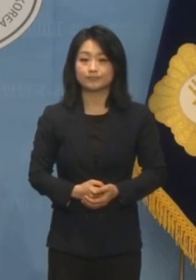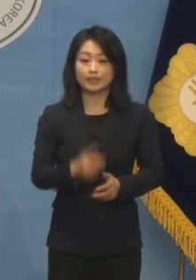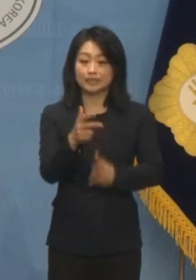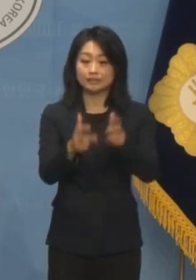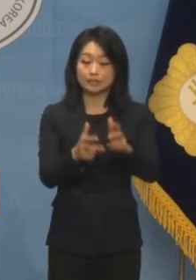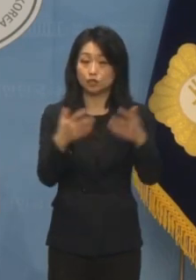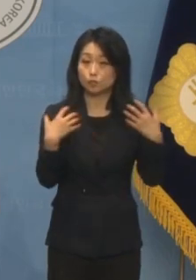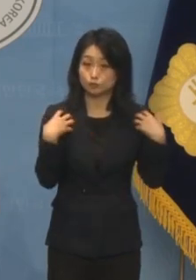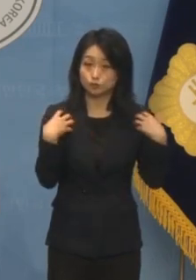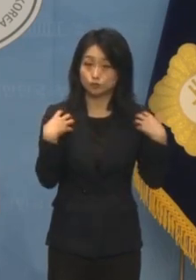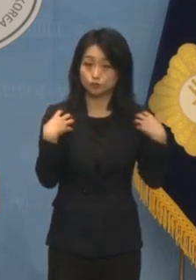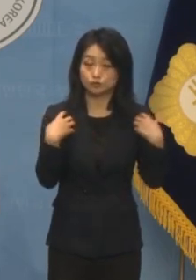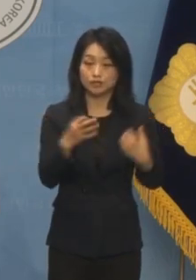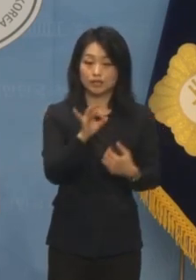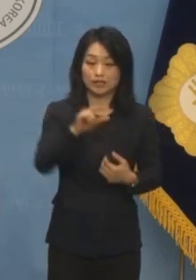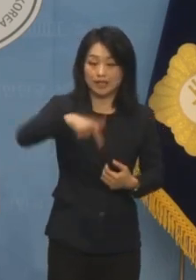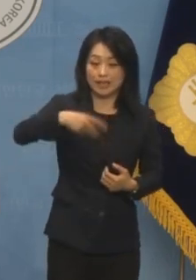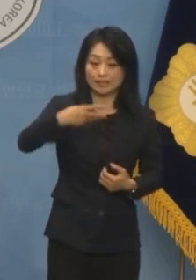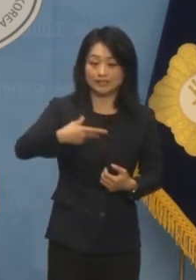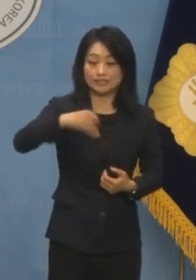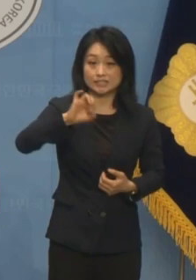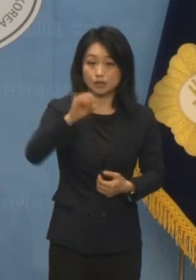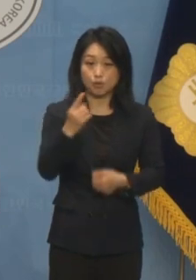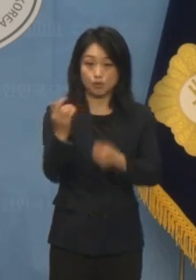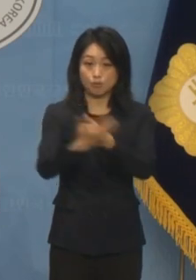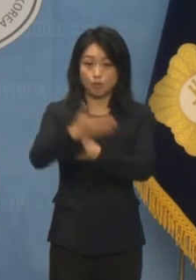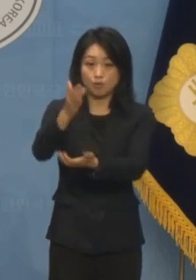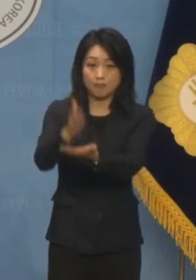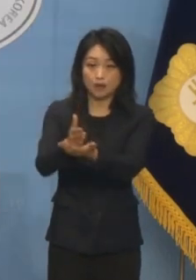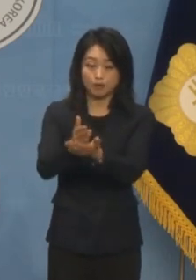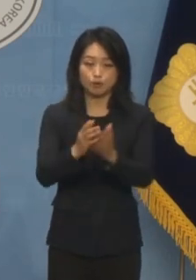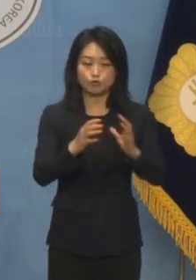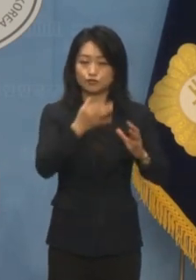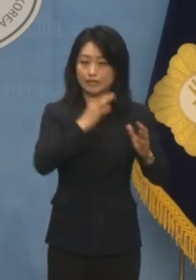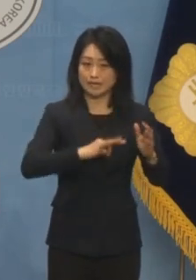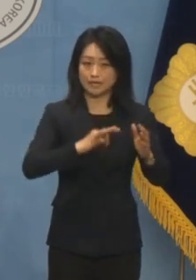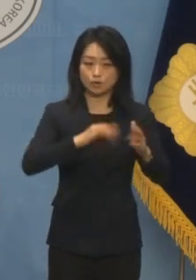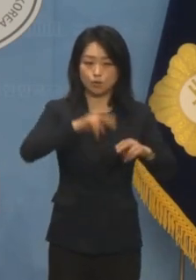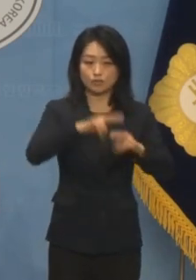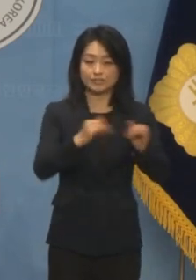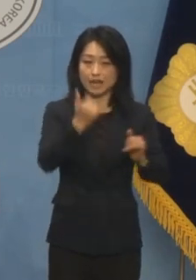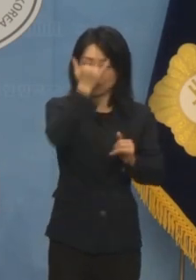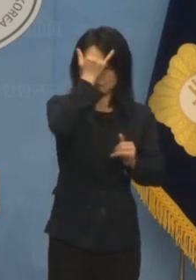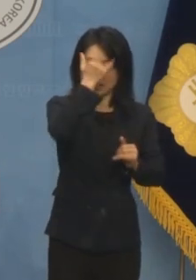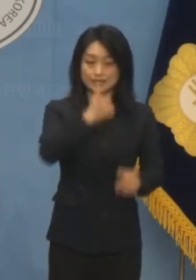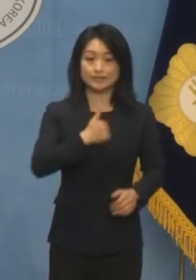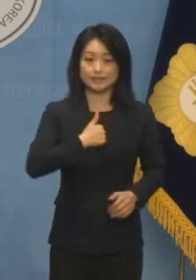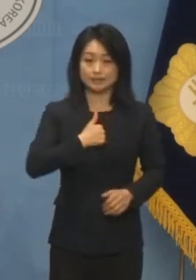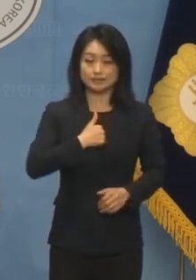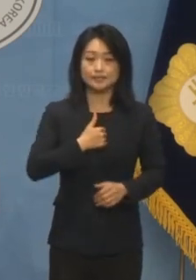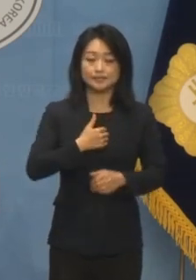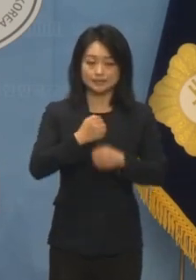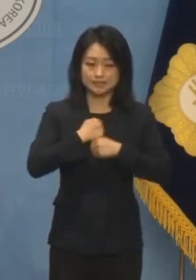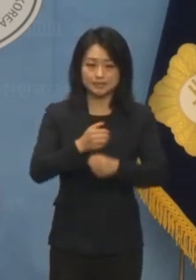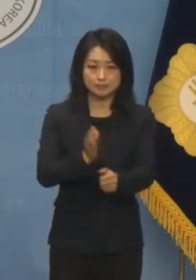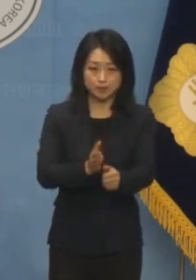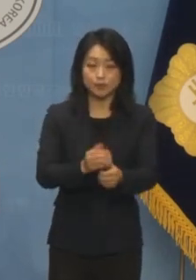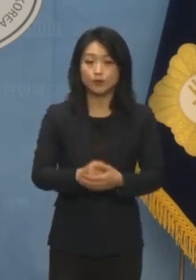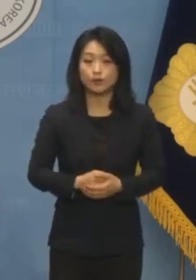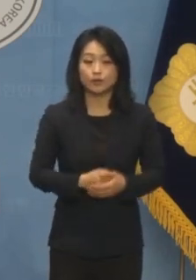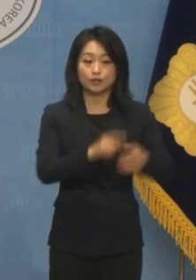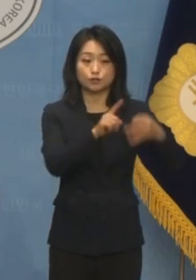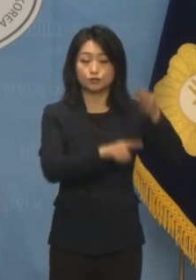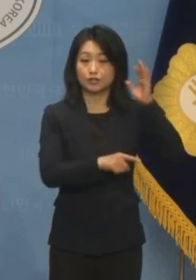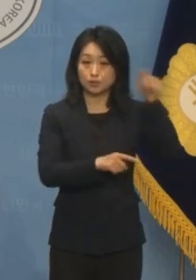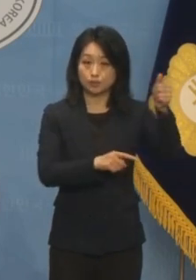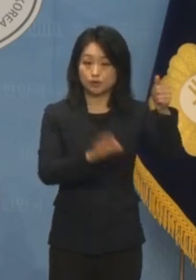산자부가 지켜야 할건 액트지오가 아니라 국익과 공직자 윤리, 그리고 자긍심입니다. 윤석열